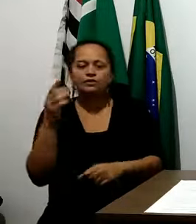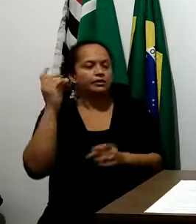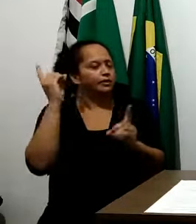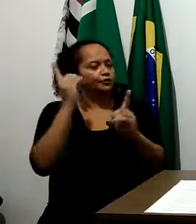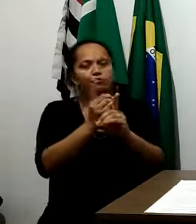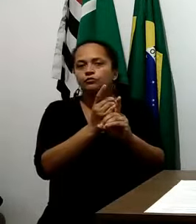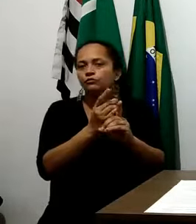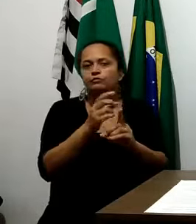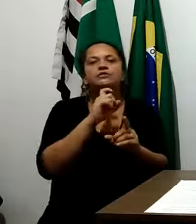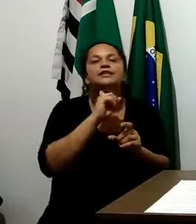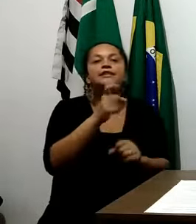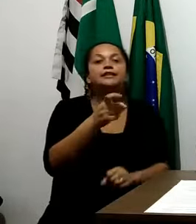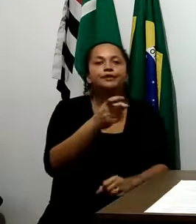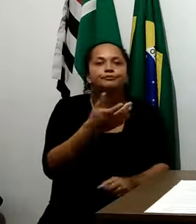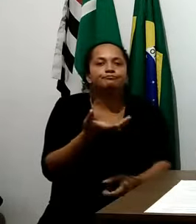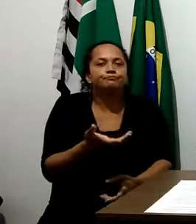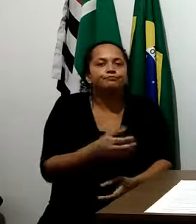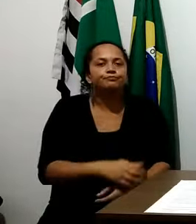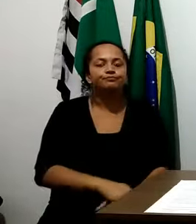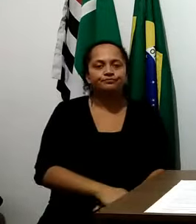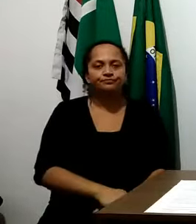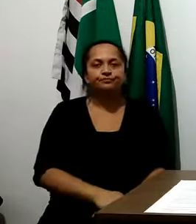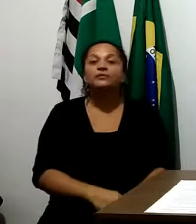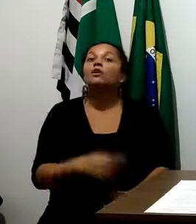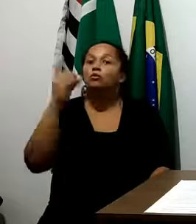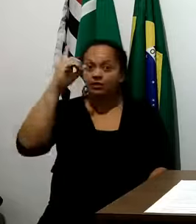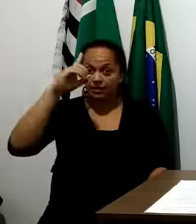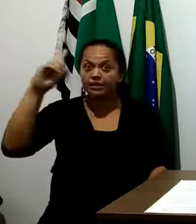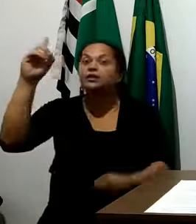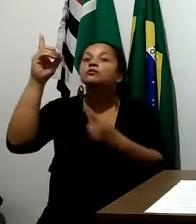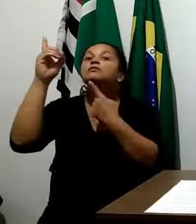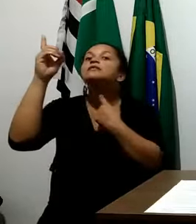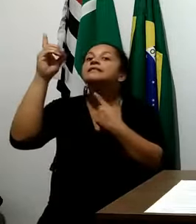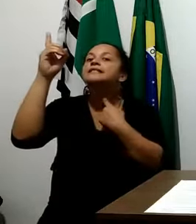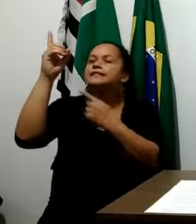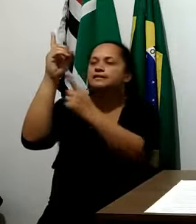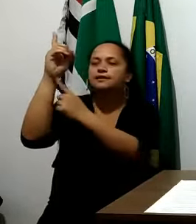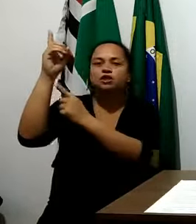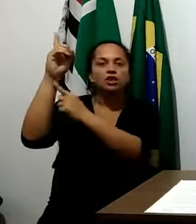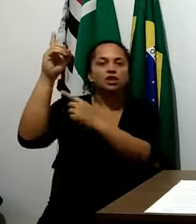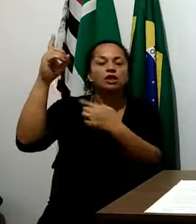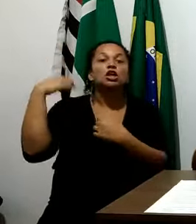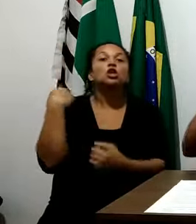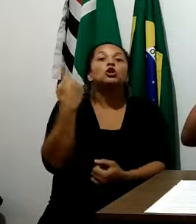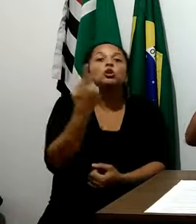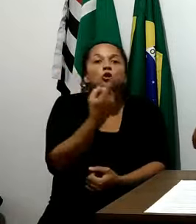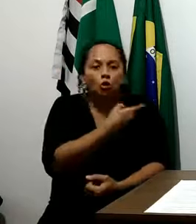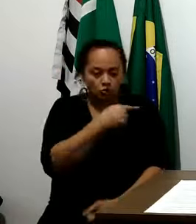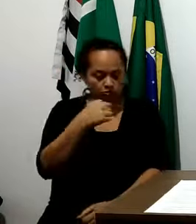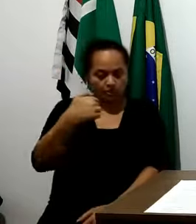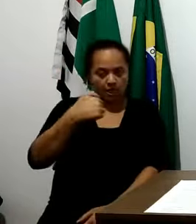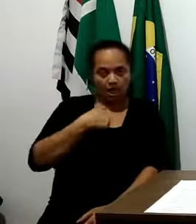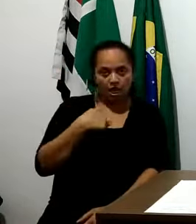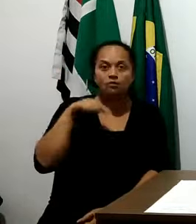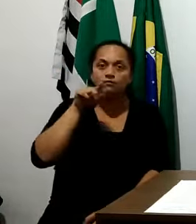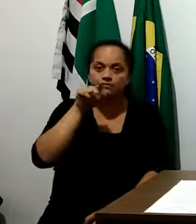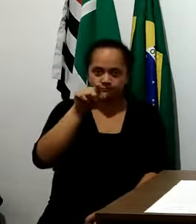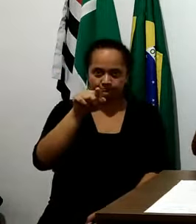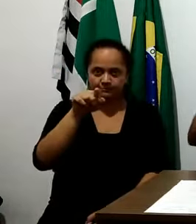Ninguém achei. Deus deseja que todo cristão, eu e você, que a gente se coloque na